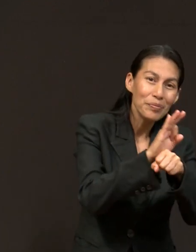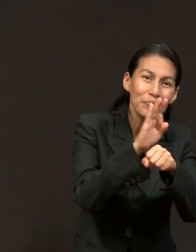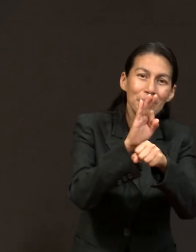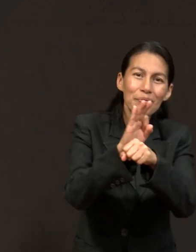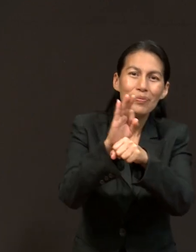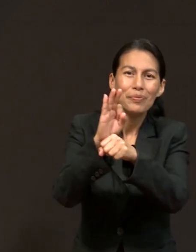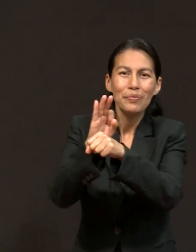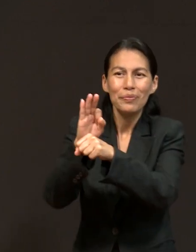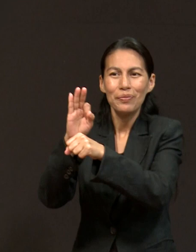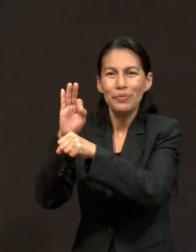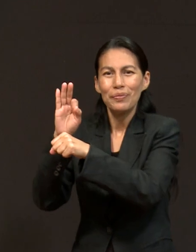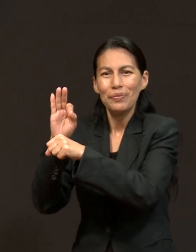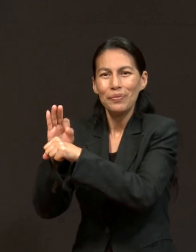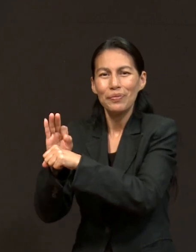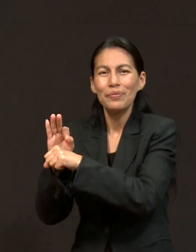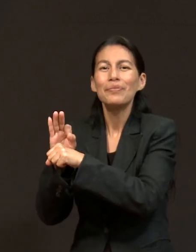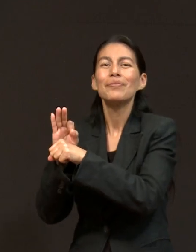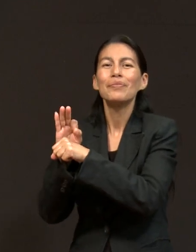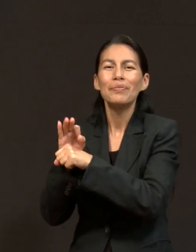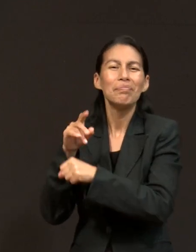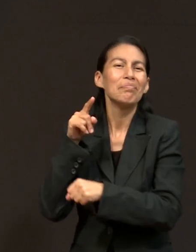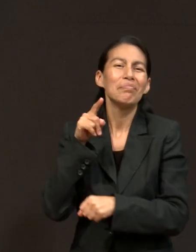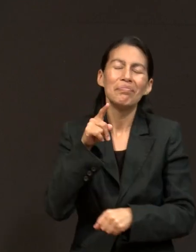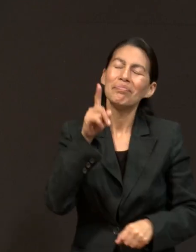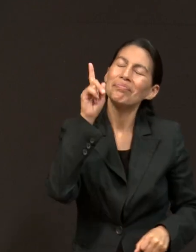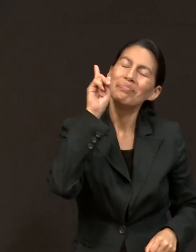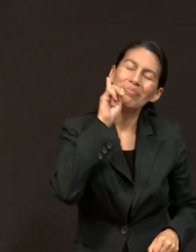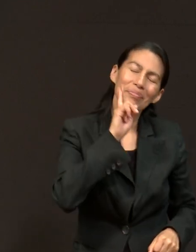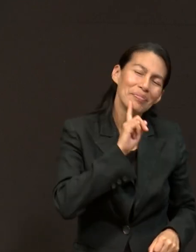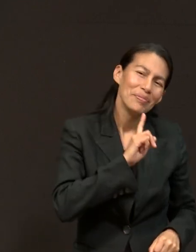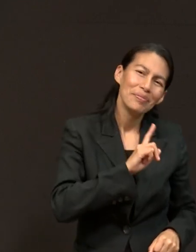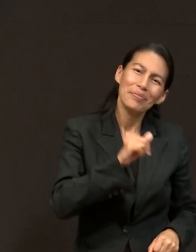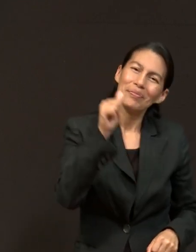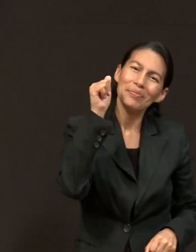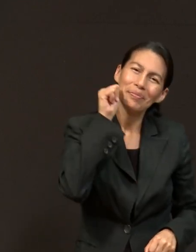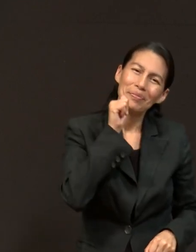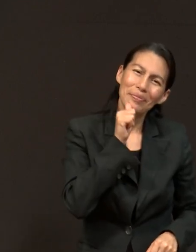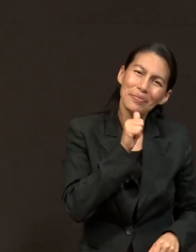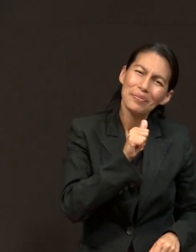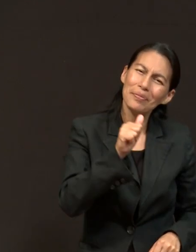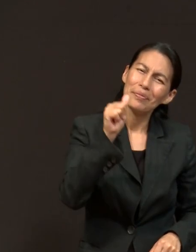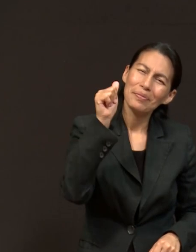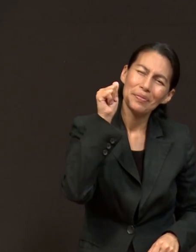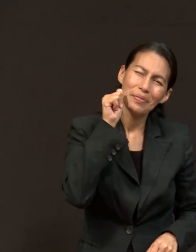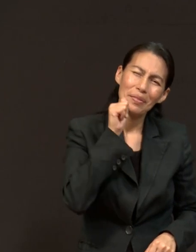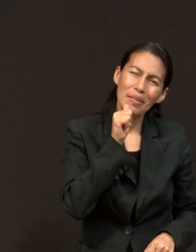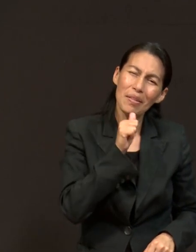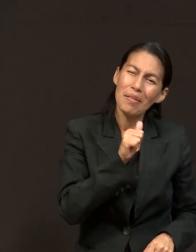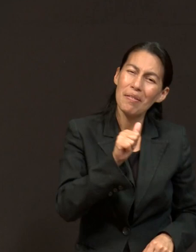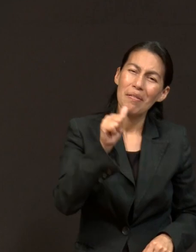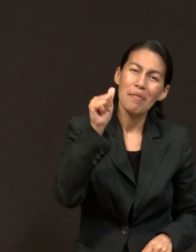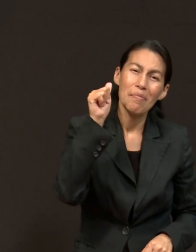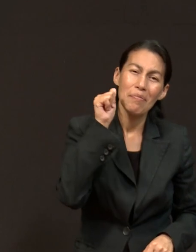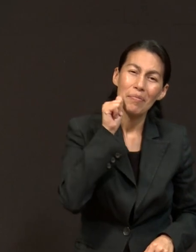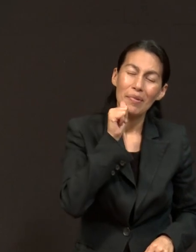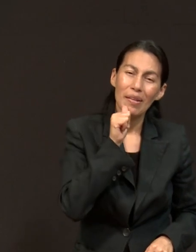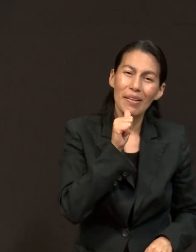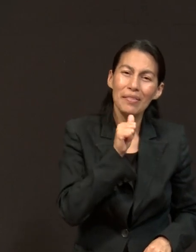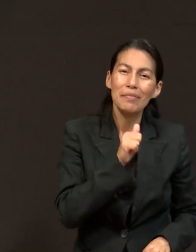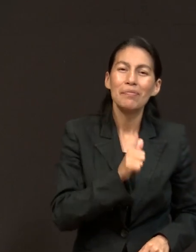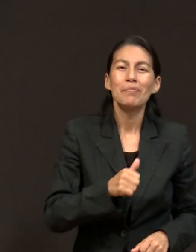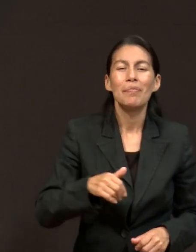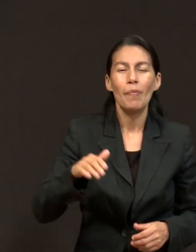Te guardan por donde vas Acá distante